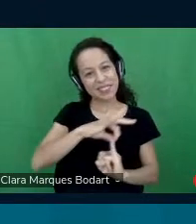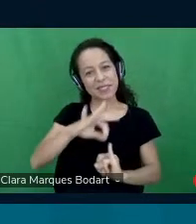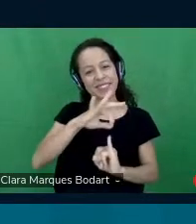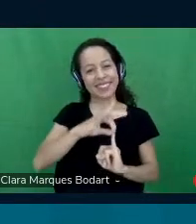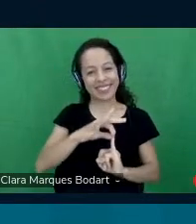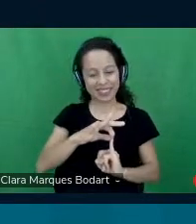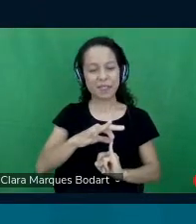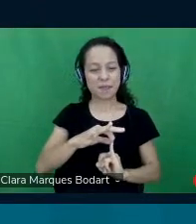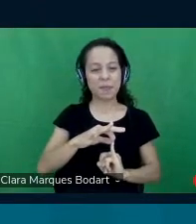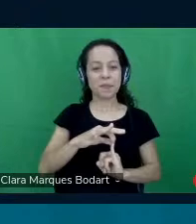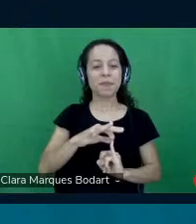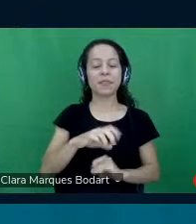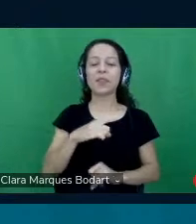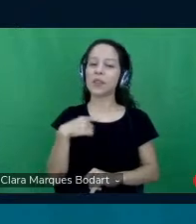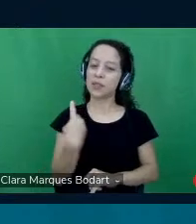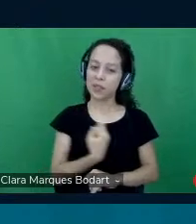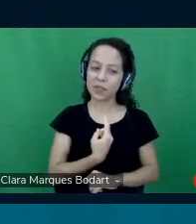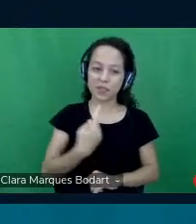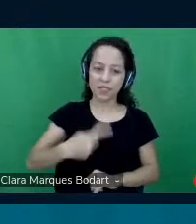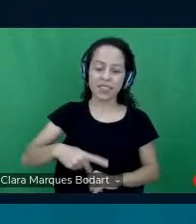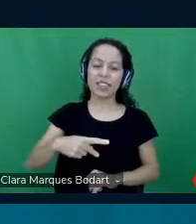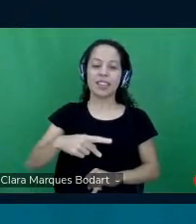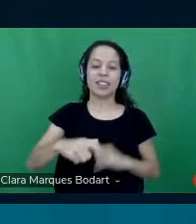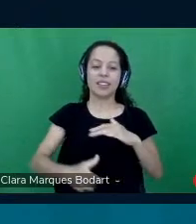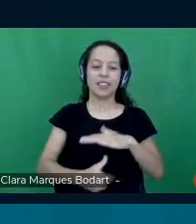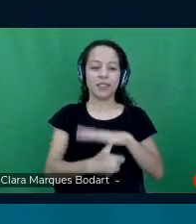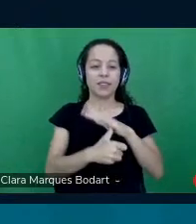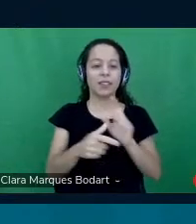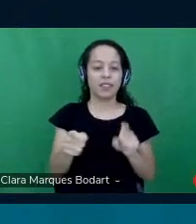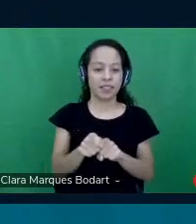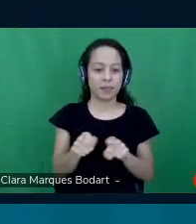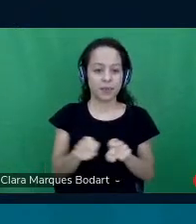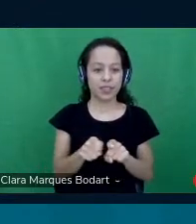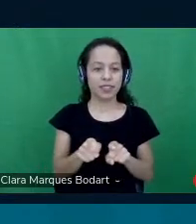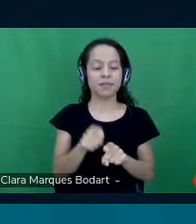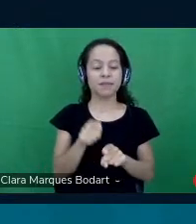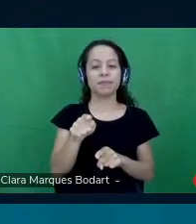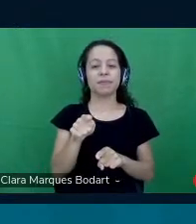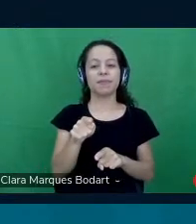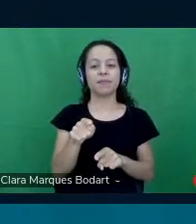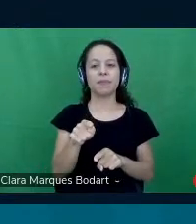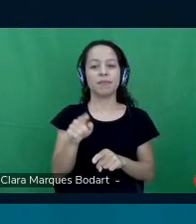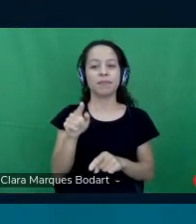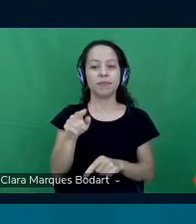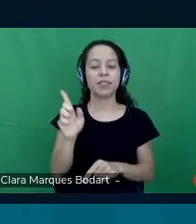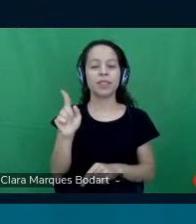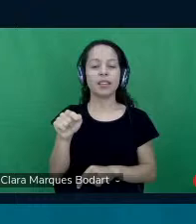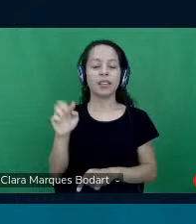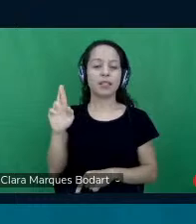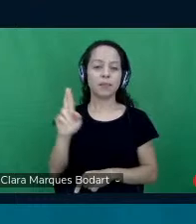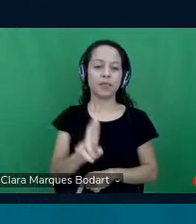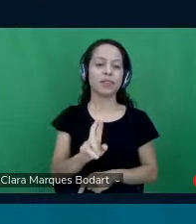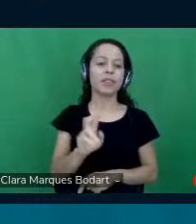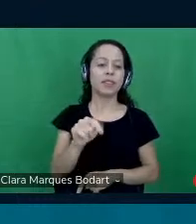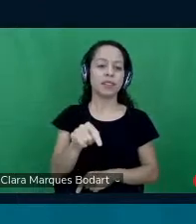nosso reitor, saudar todos os reitores de todos os institutos federais, ICEFETs,